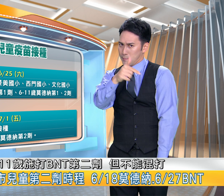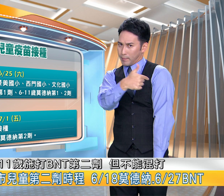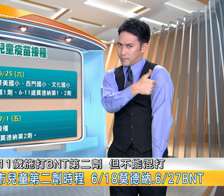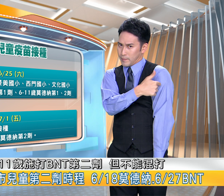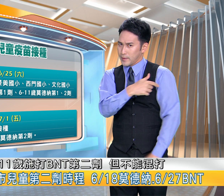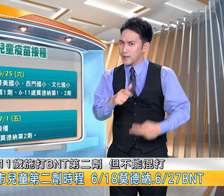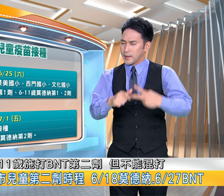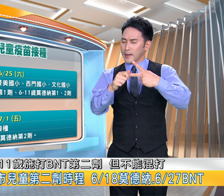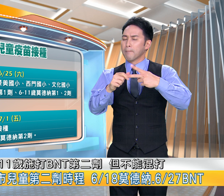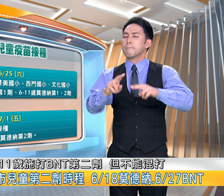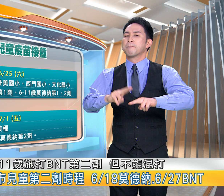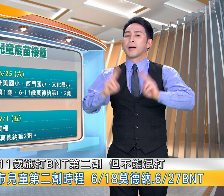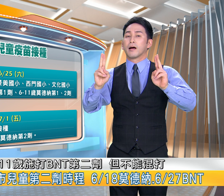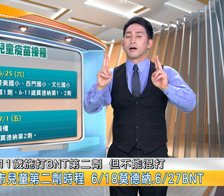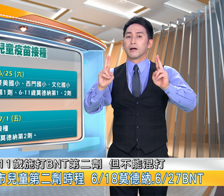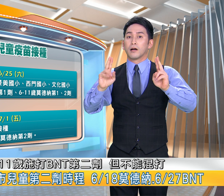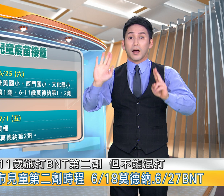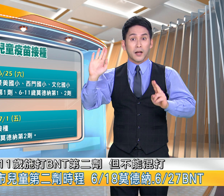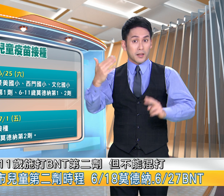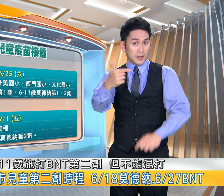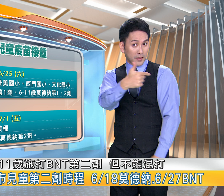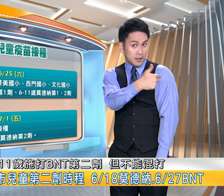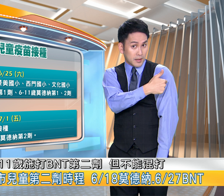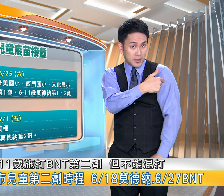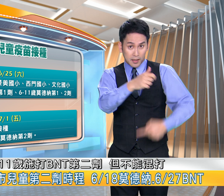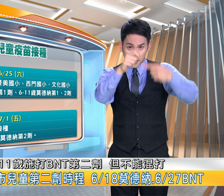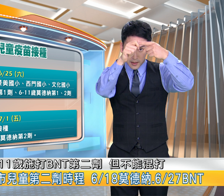剂，但是不能混打。